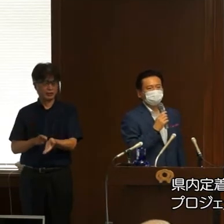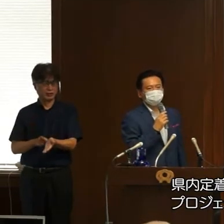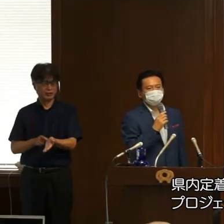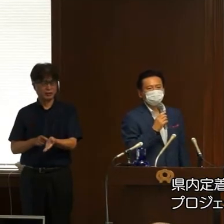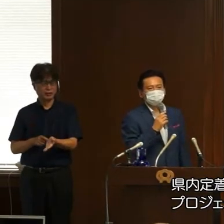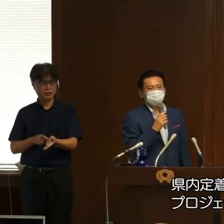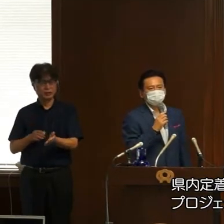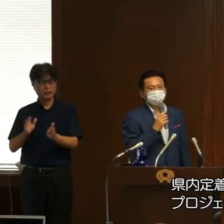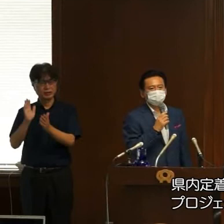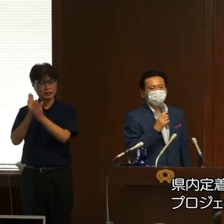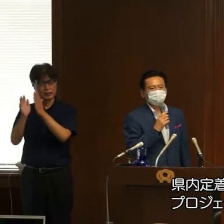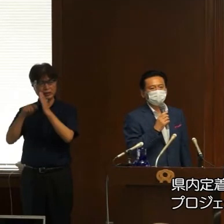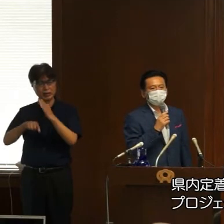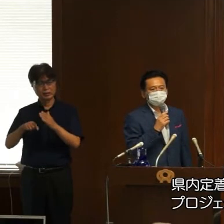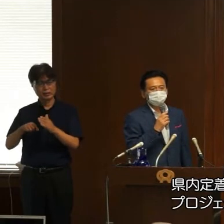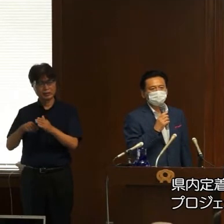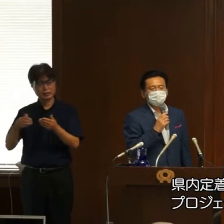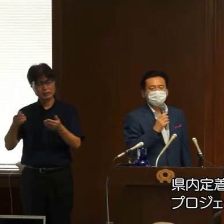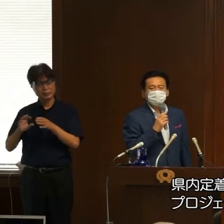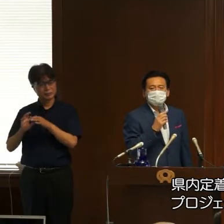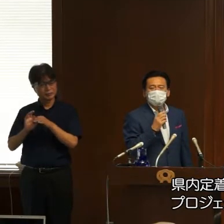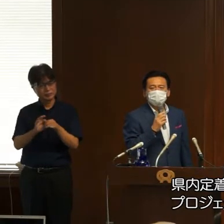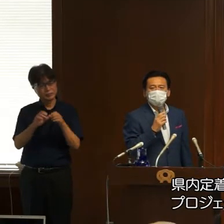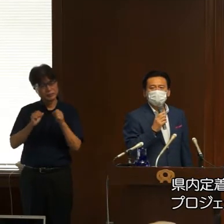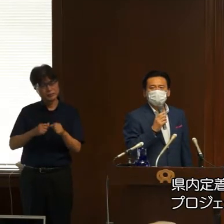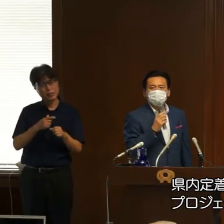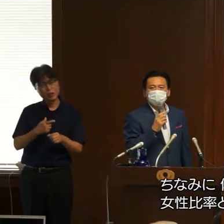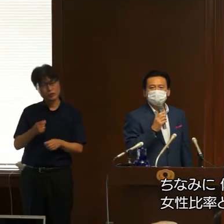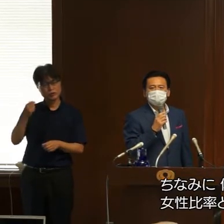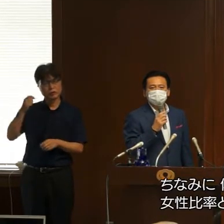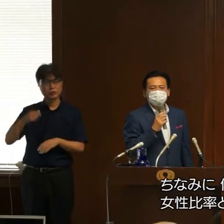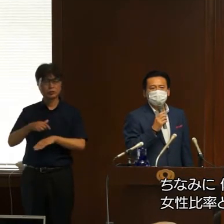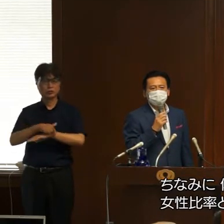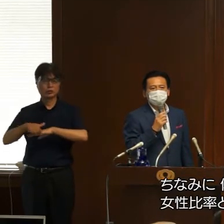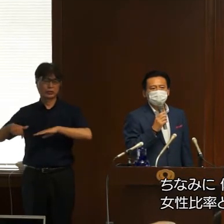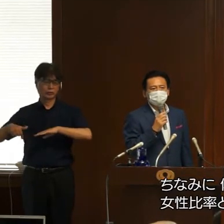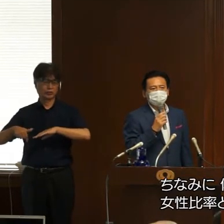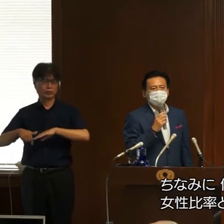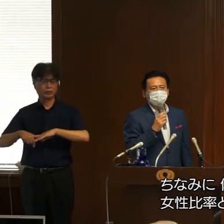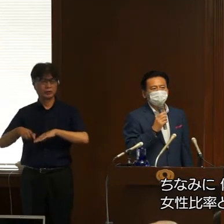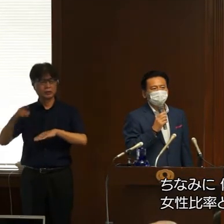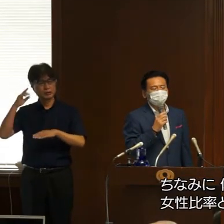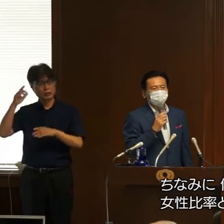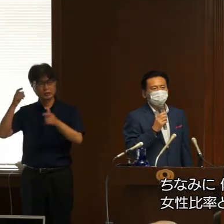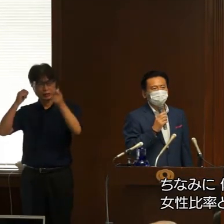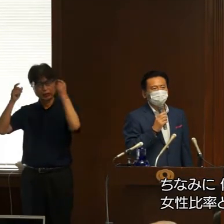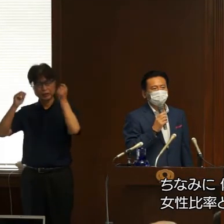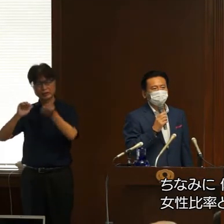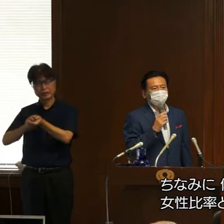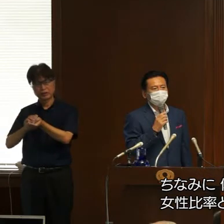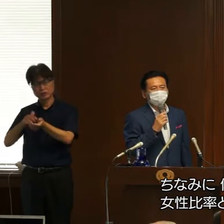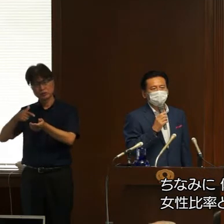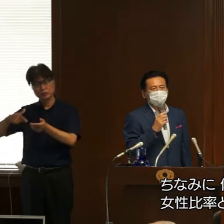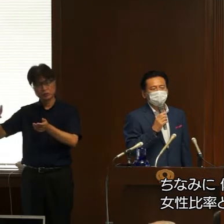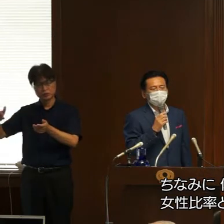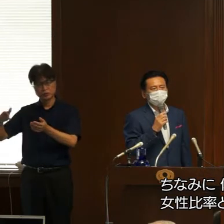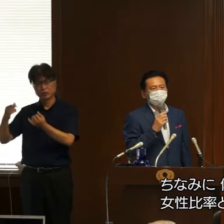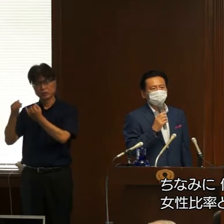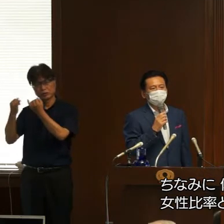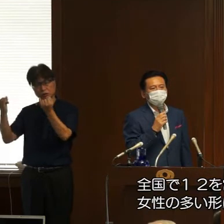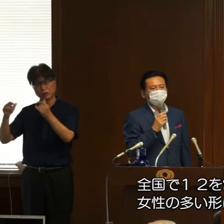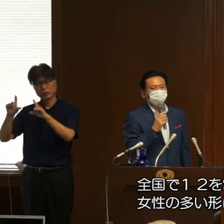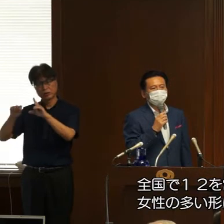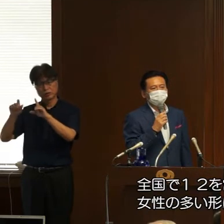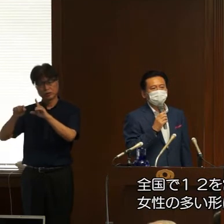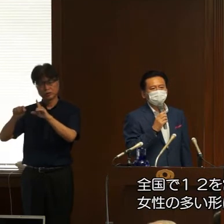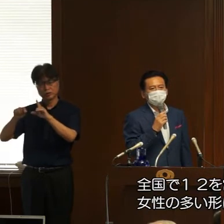をしたいというプロジェクトなのです。でちなみに佐賀大学の医学部の女性比率